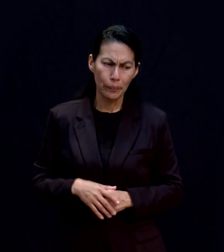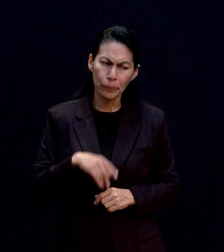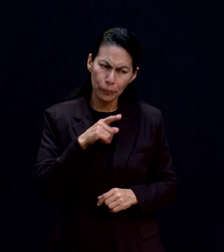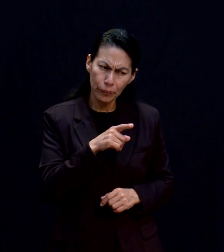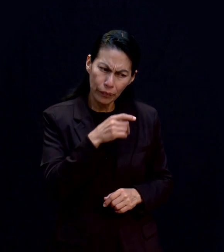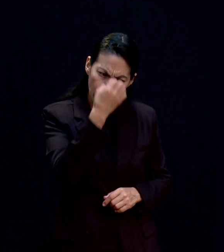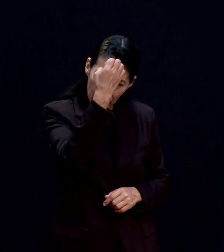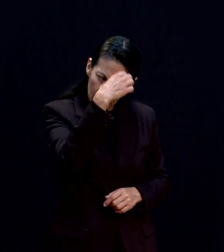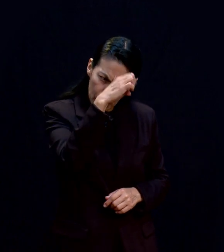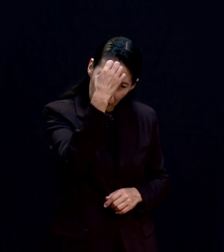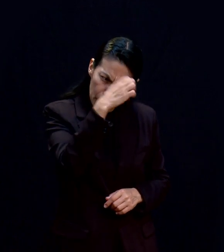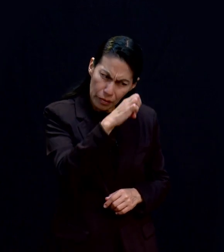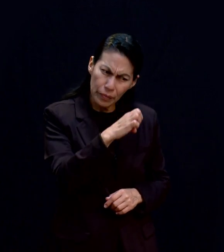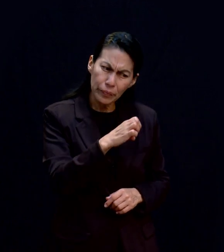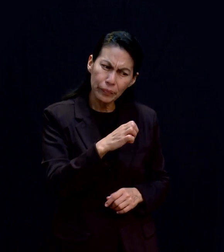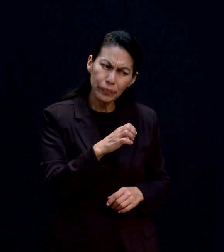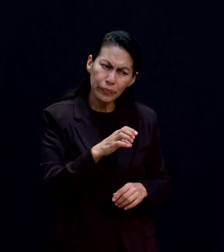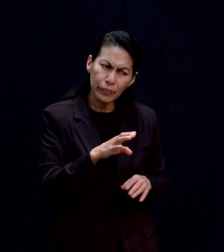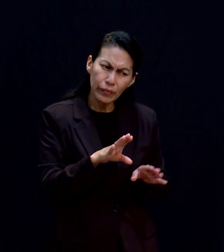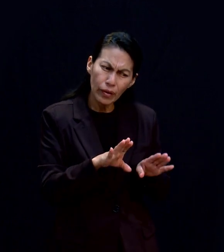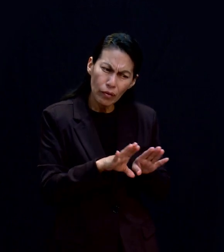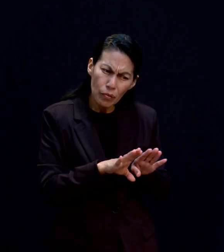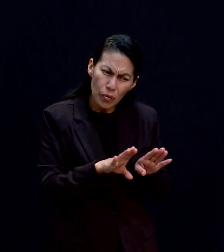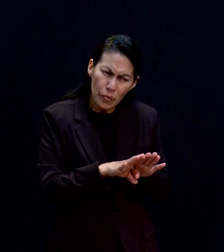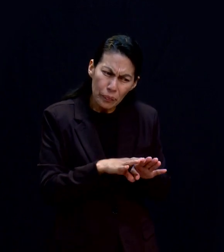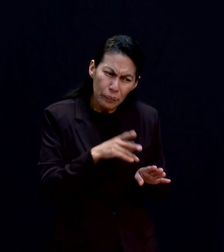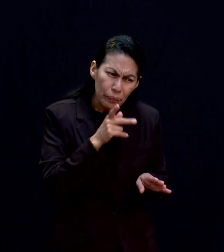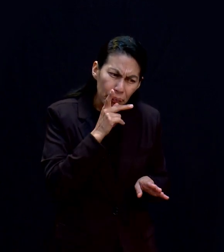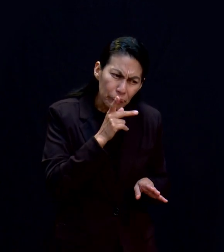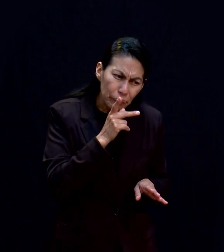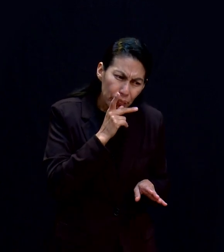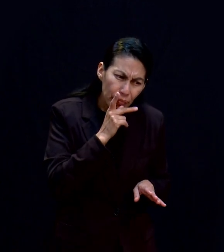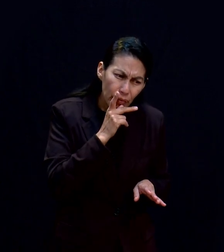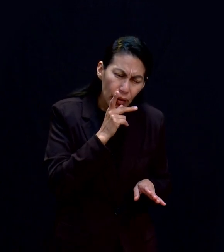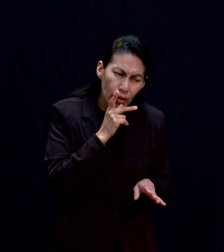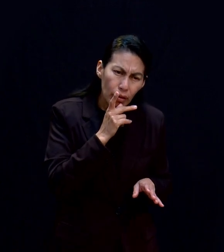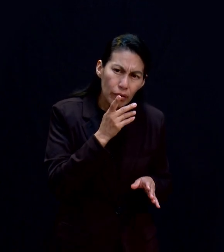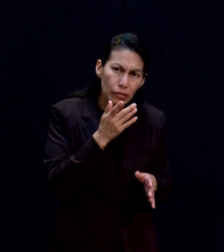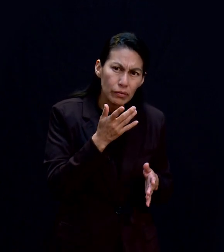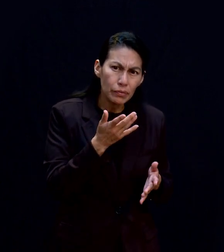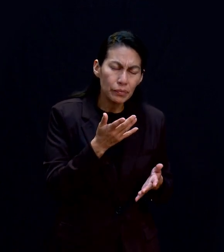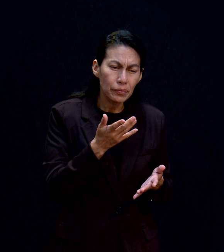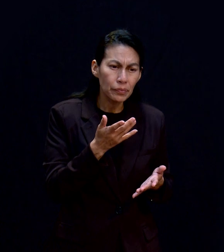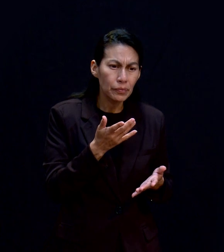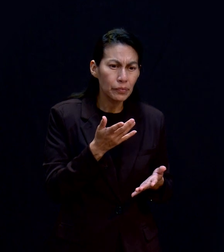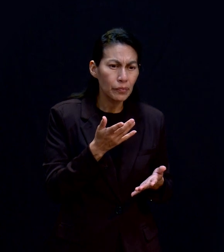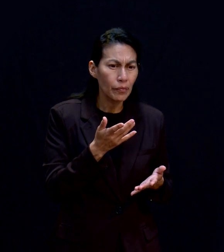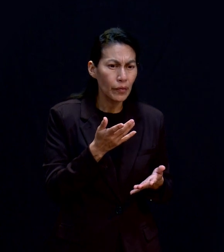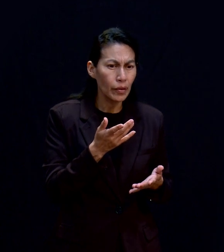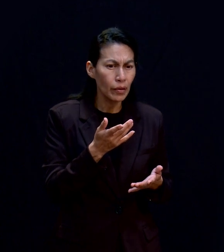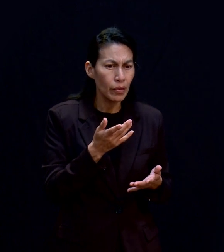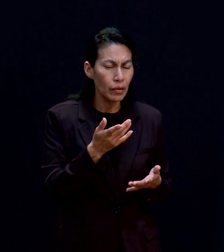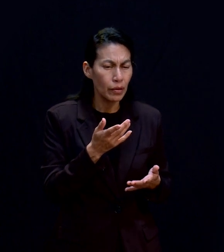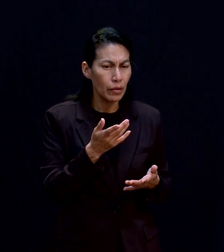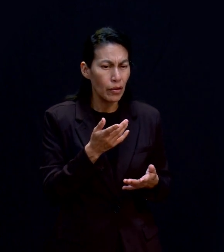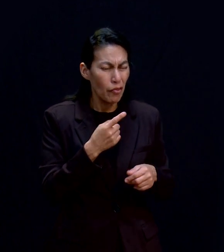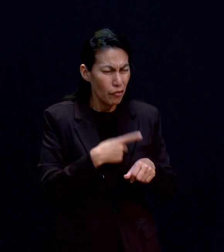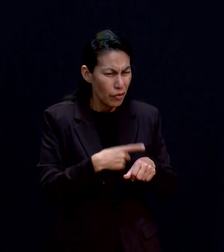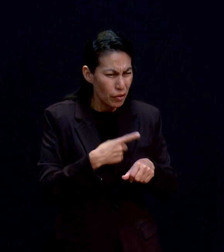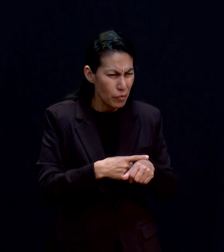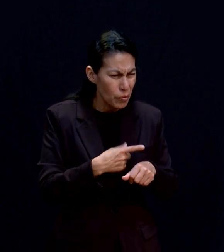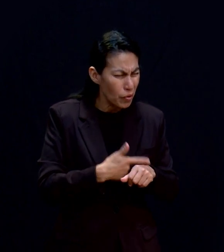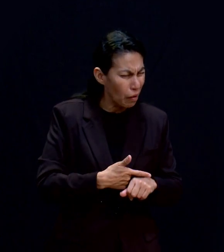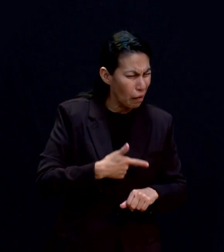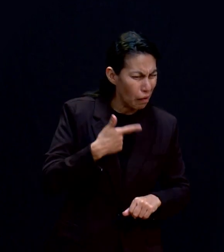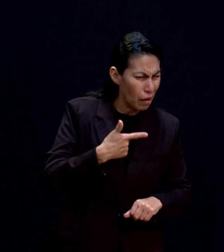recuperación de tu papá experimentaste en lo vivo digamos como dios